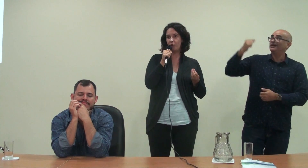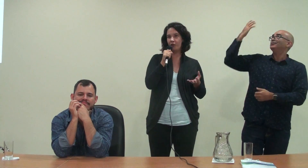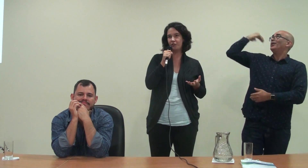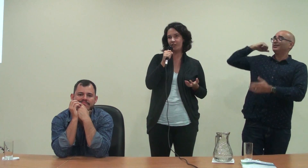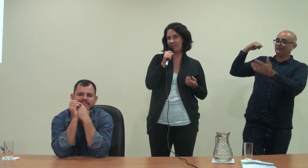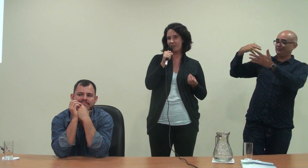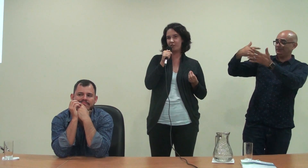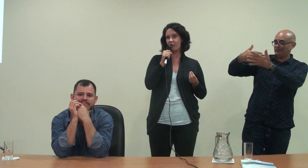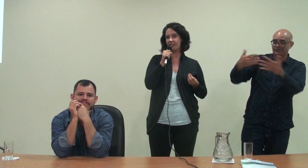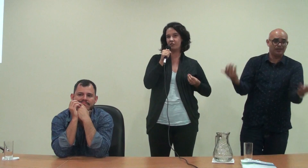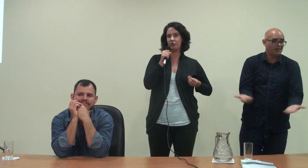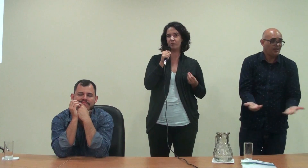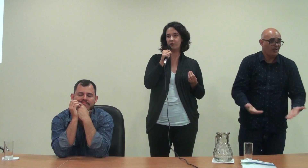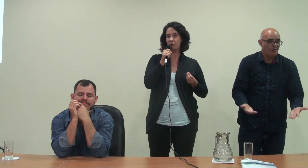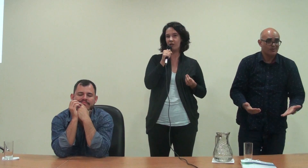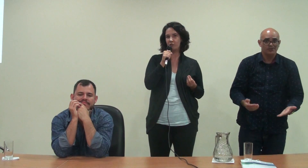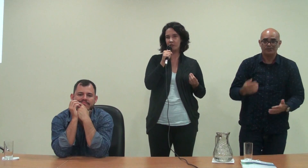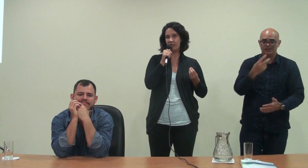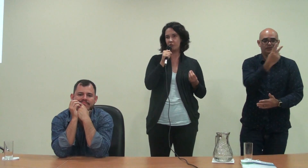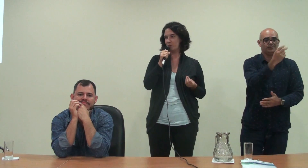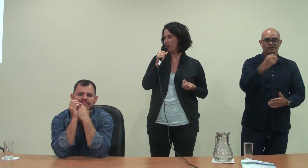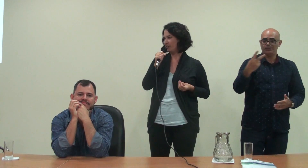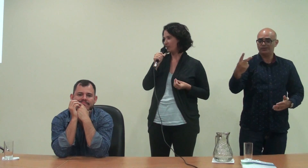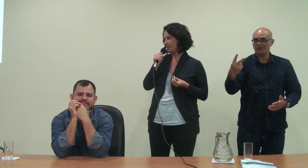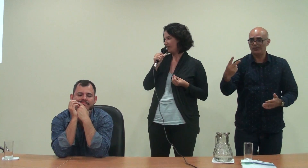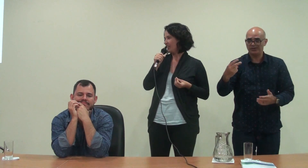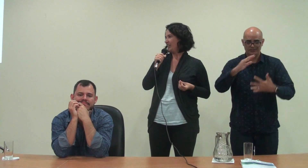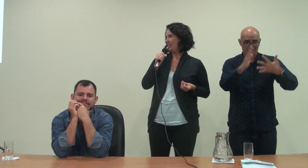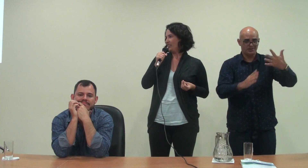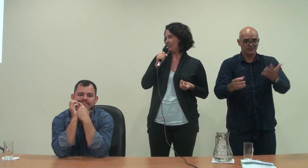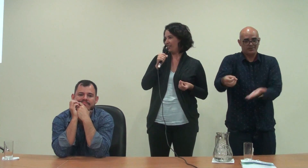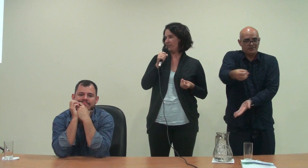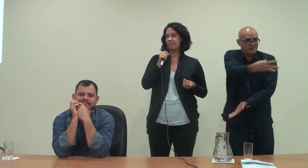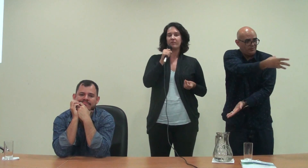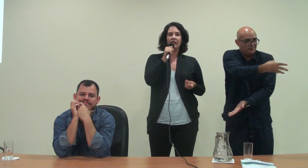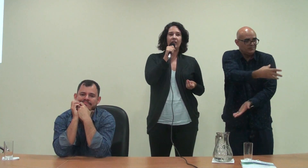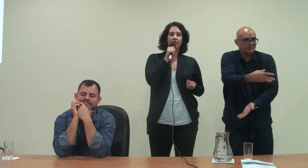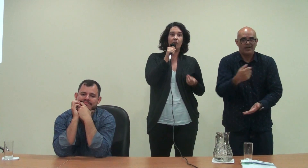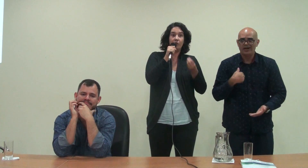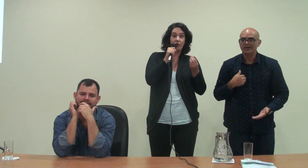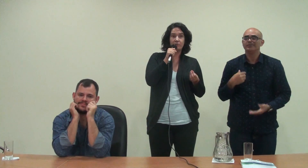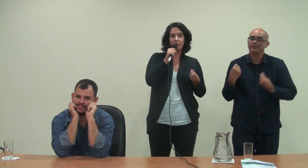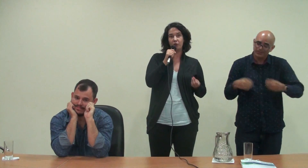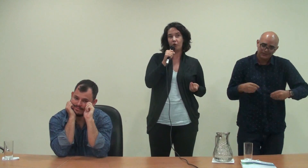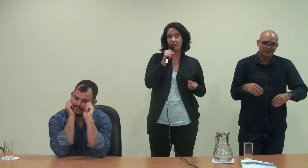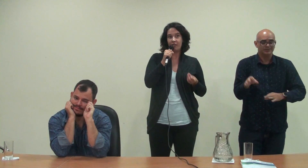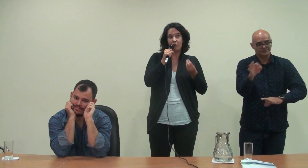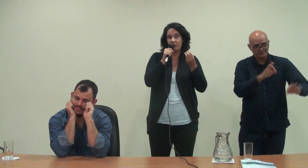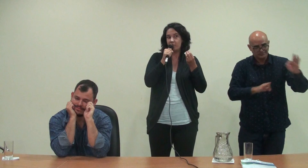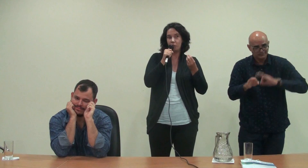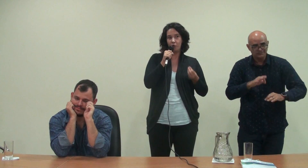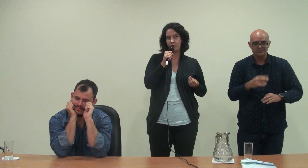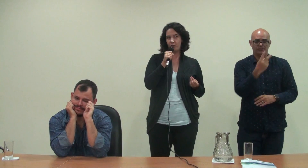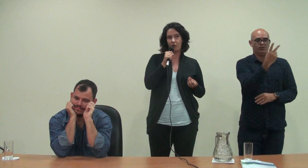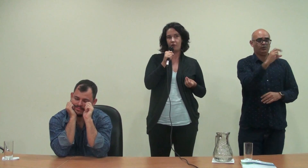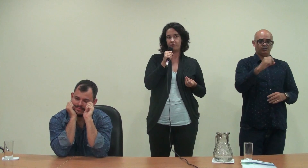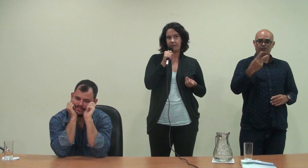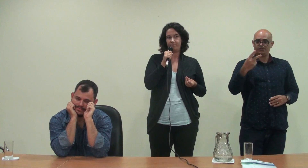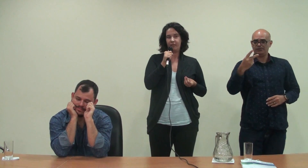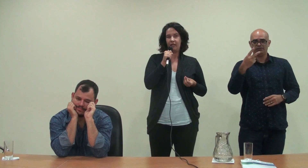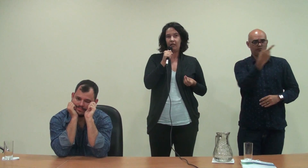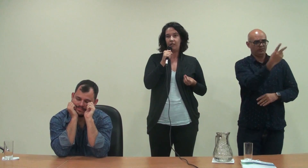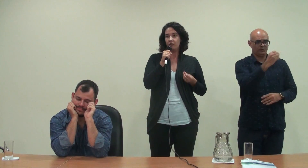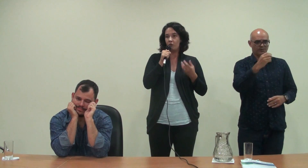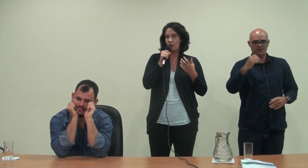São bilhões de anos que nós existimos enquanto seres humanos. Né? Então, em 2002 é coisa muito